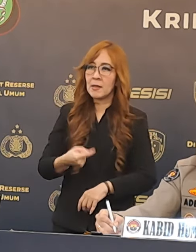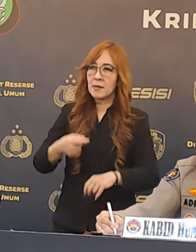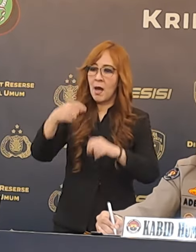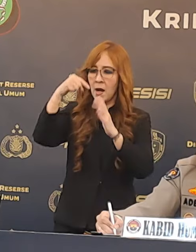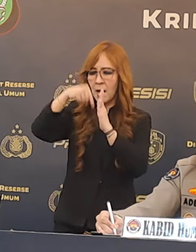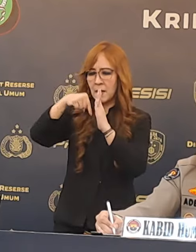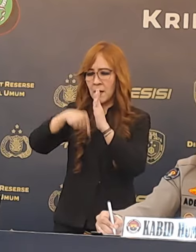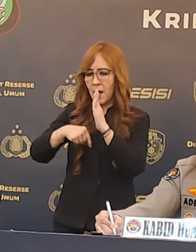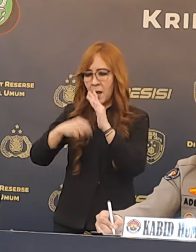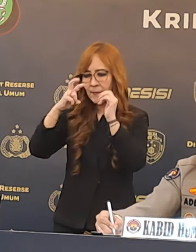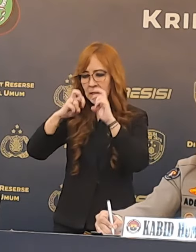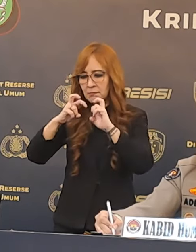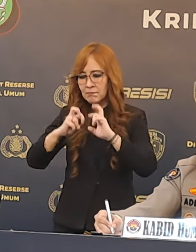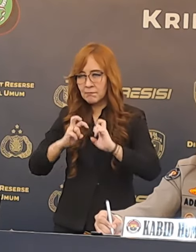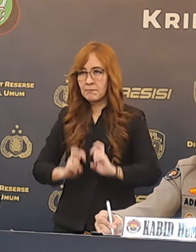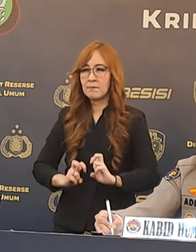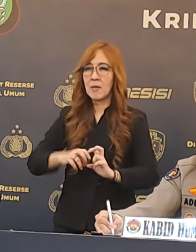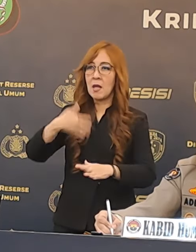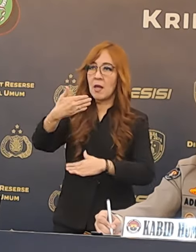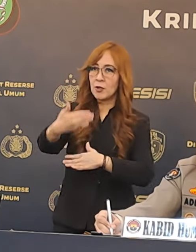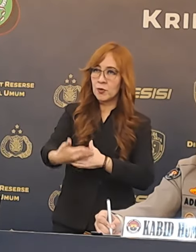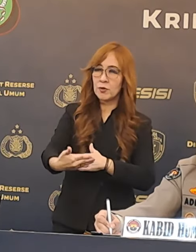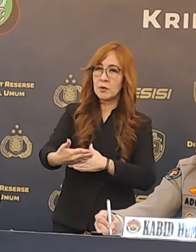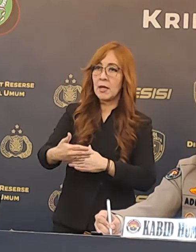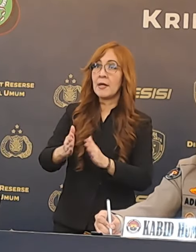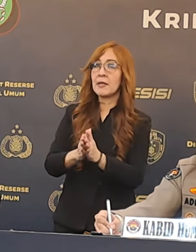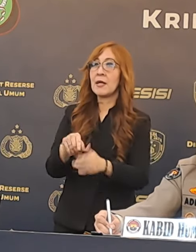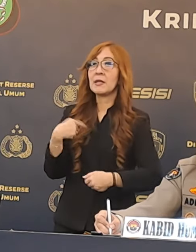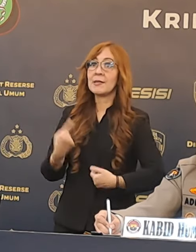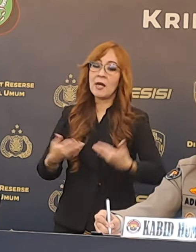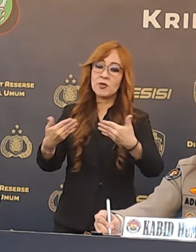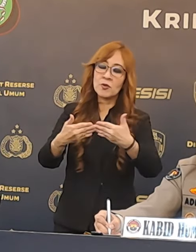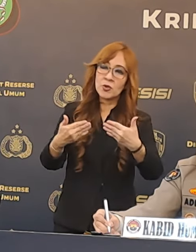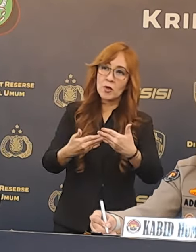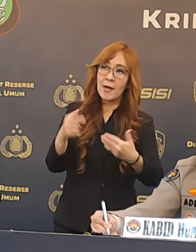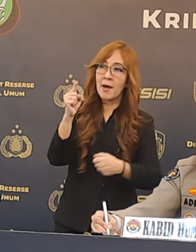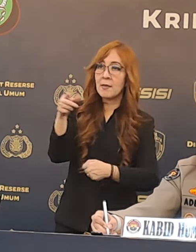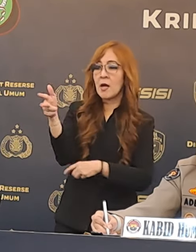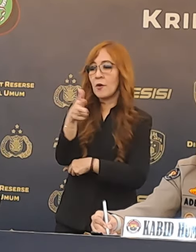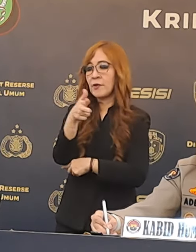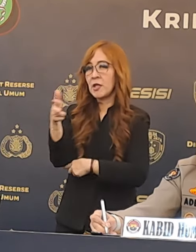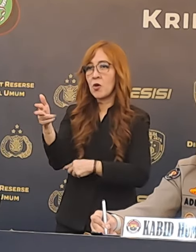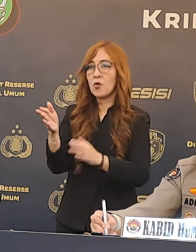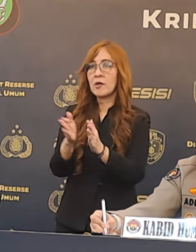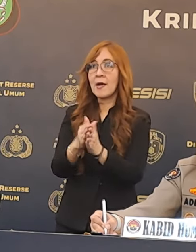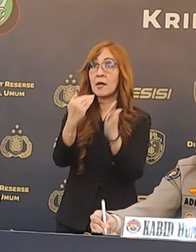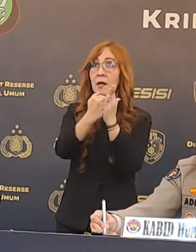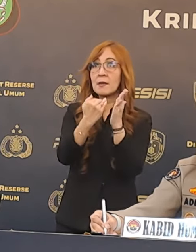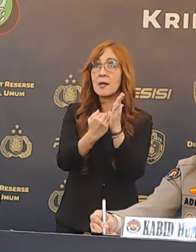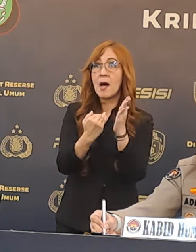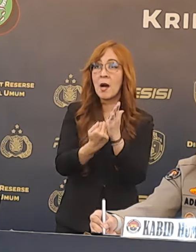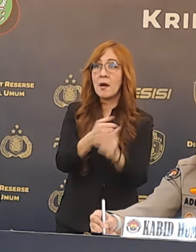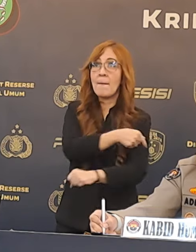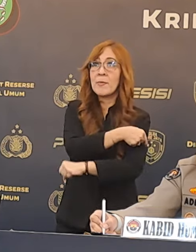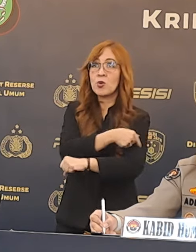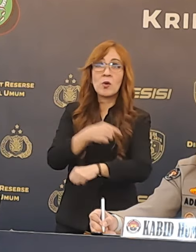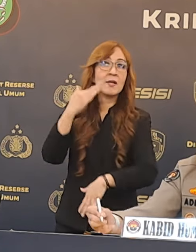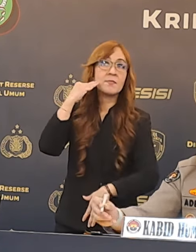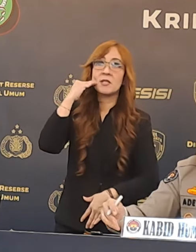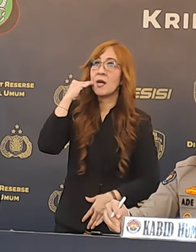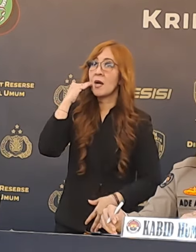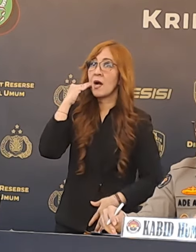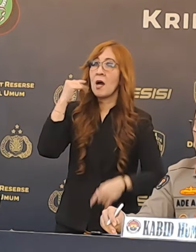lanjut, nantinya kita matchkan antara video dengan keterangan para lifeguard yang ada di situ pada saat